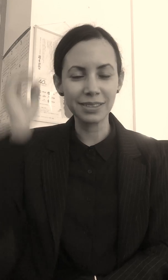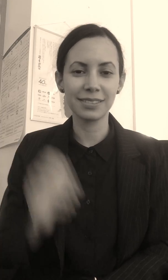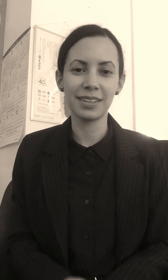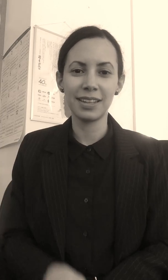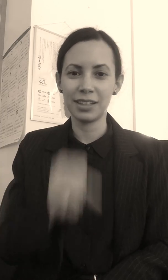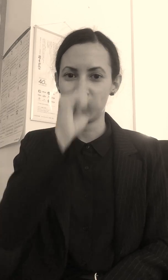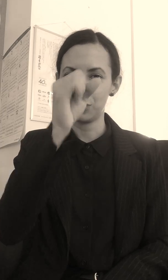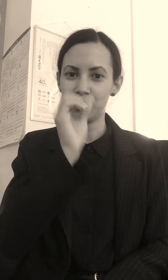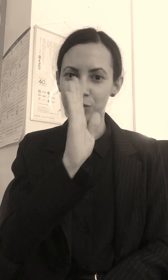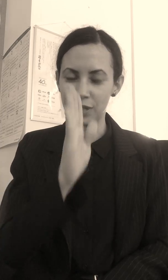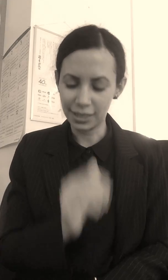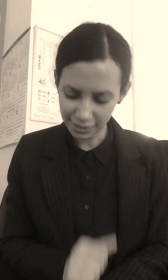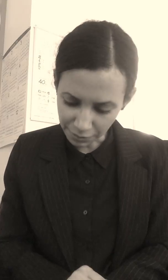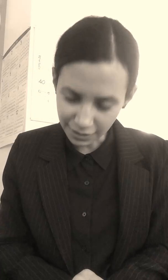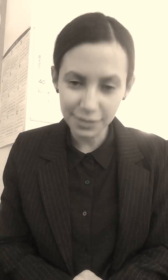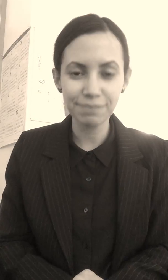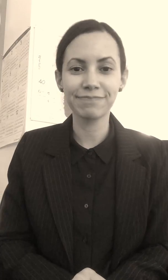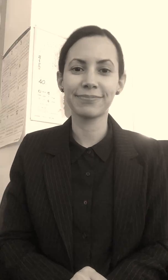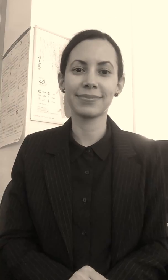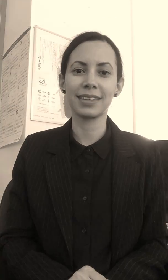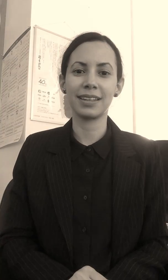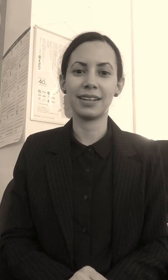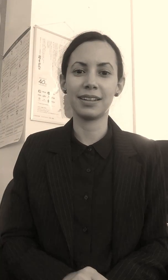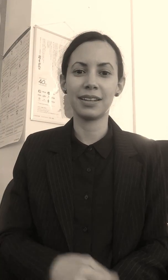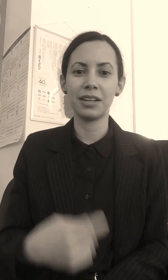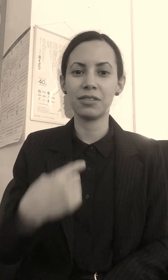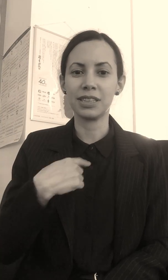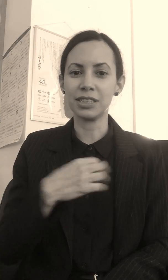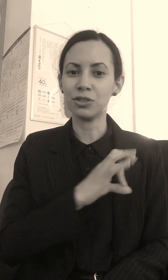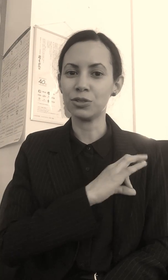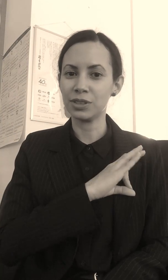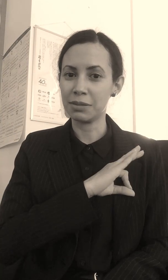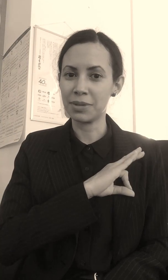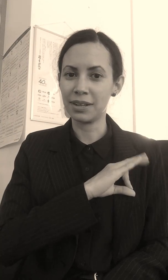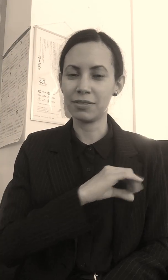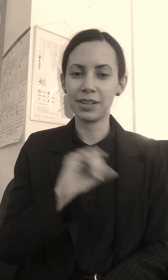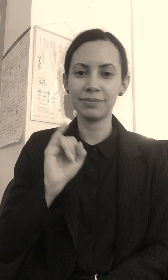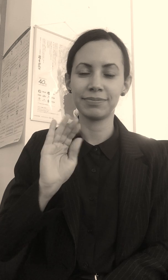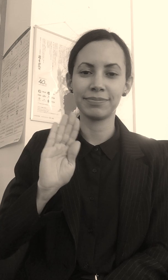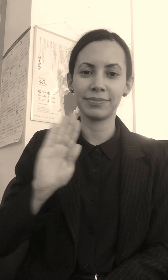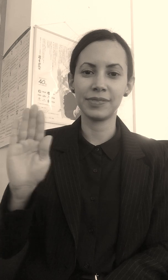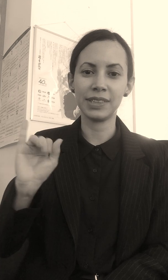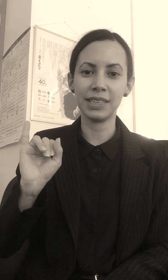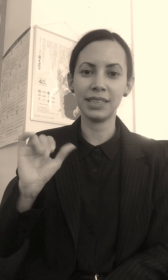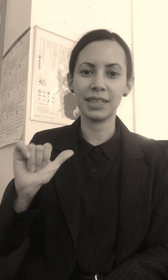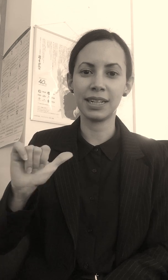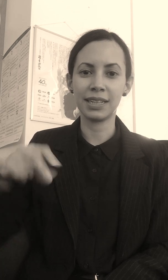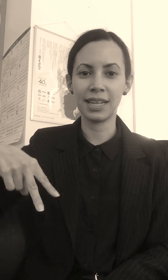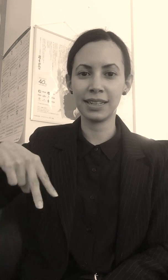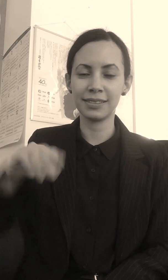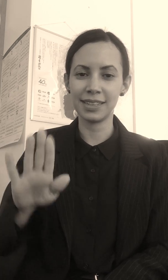。よろしくお願いします。私の名前はリアナです